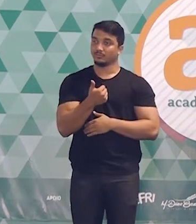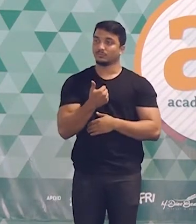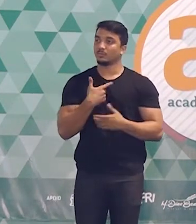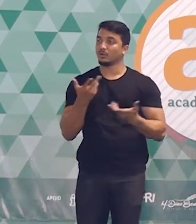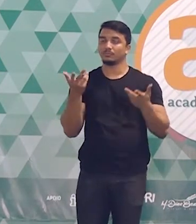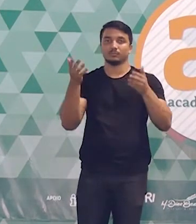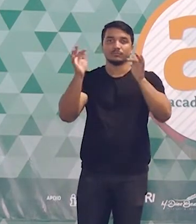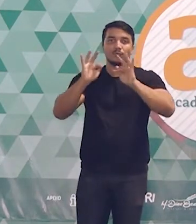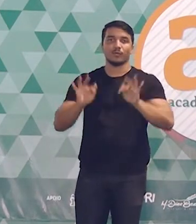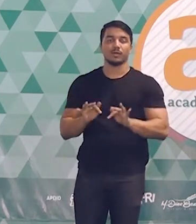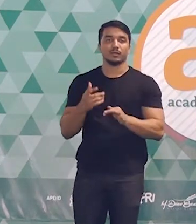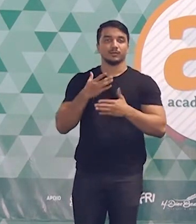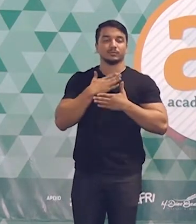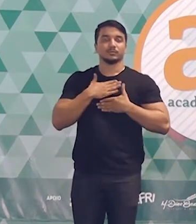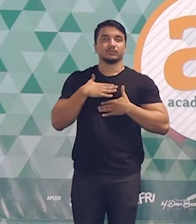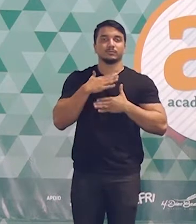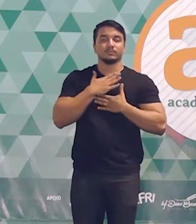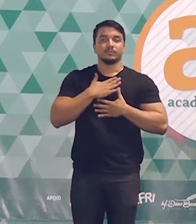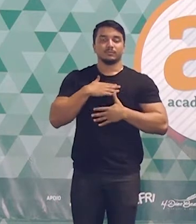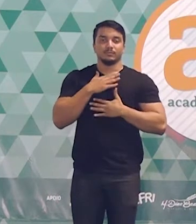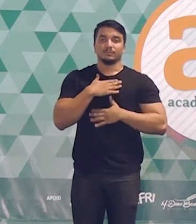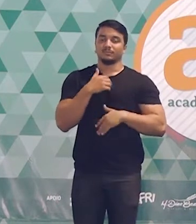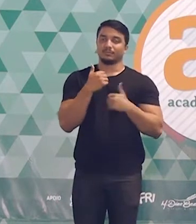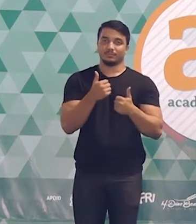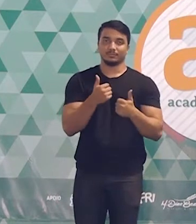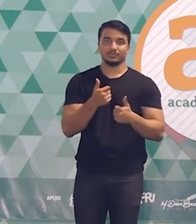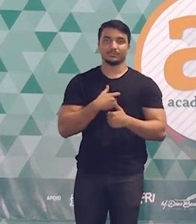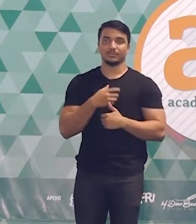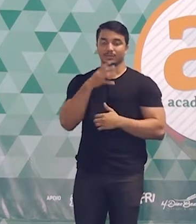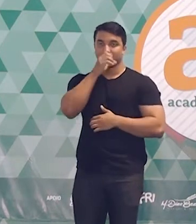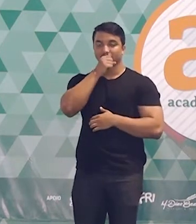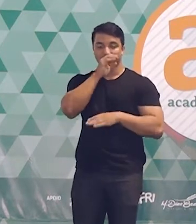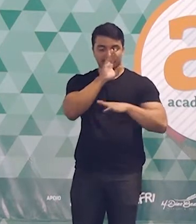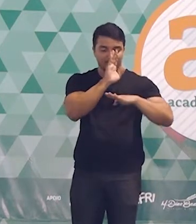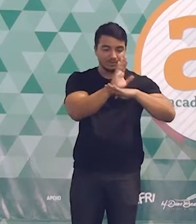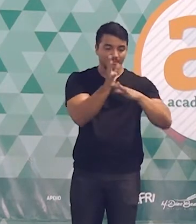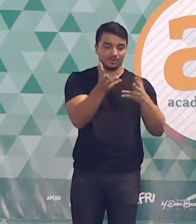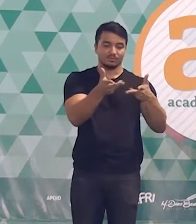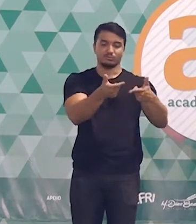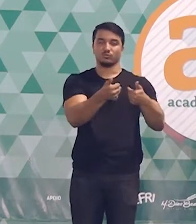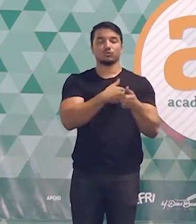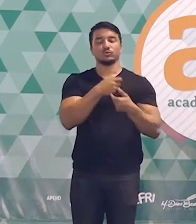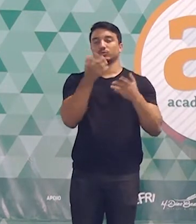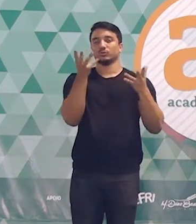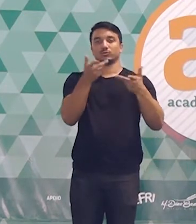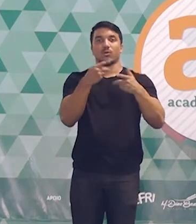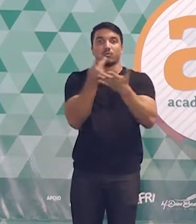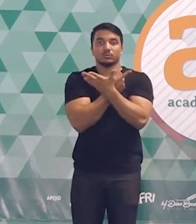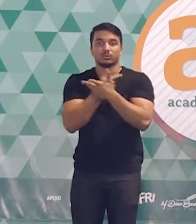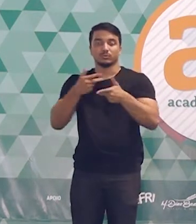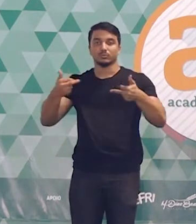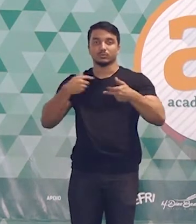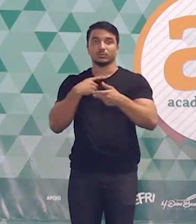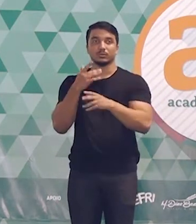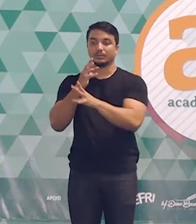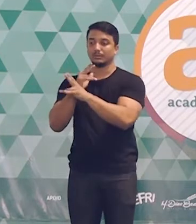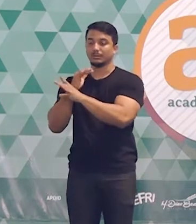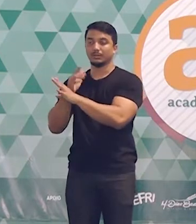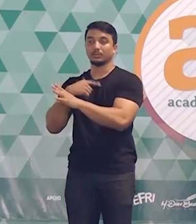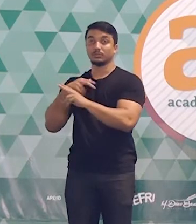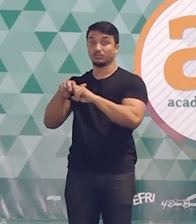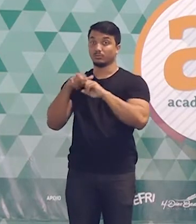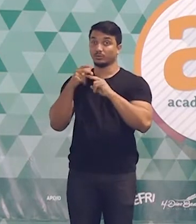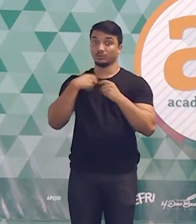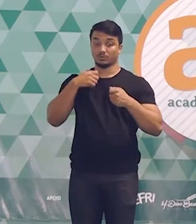Estamos felizes, confortáveis? Neste sábado à tarde maravilhoso, muita coisa acontecendo na cidade, por isso mesmo